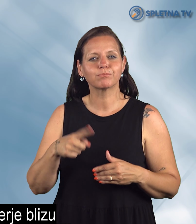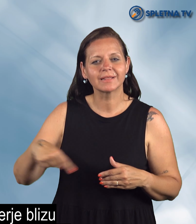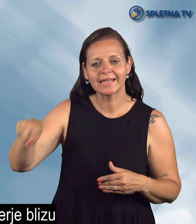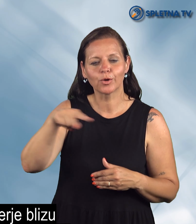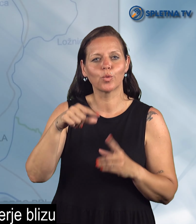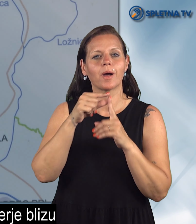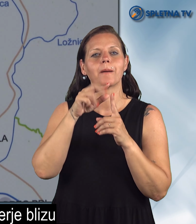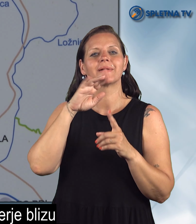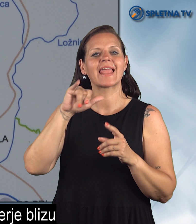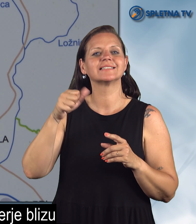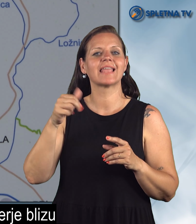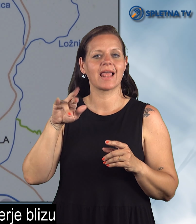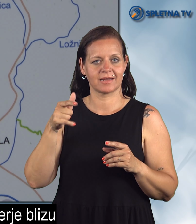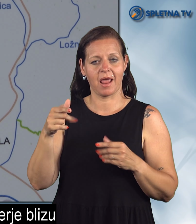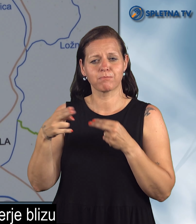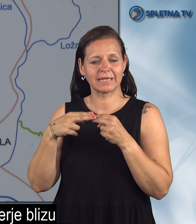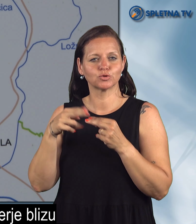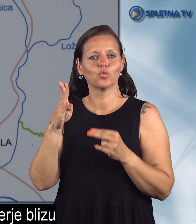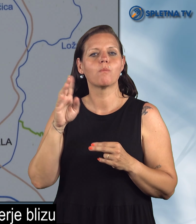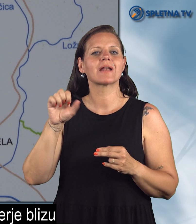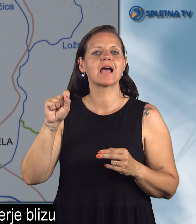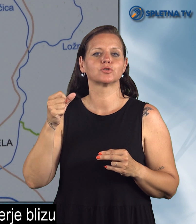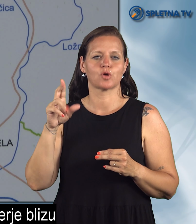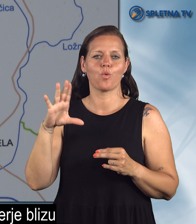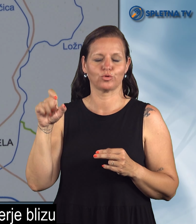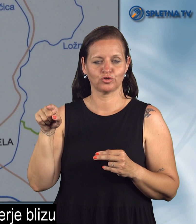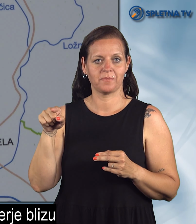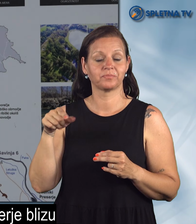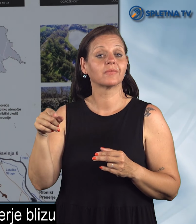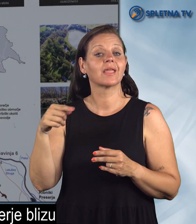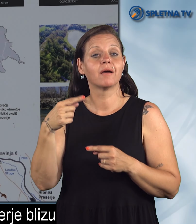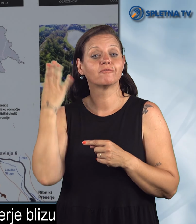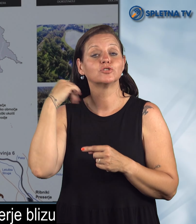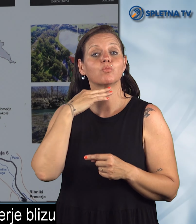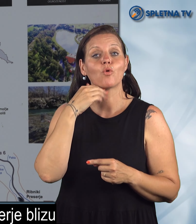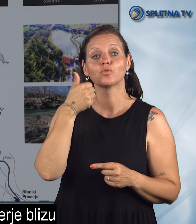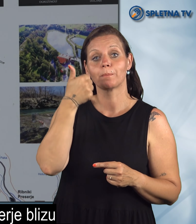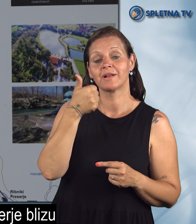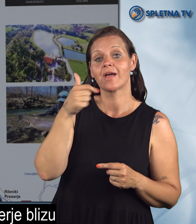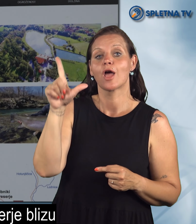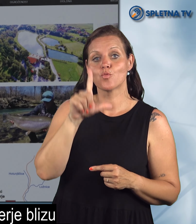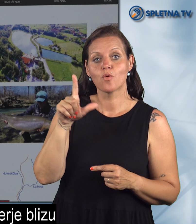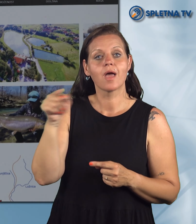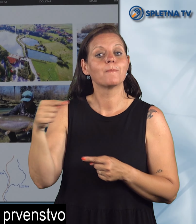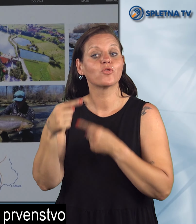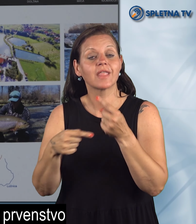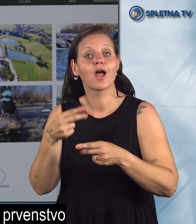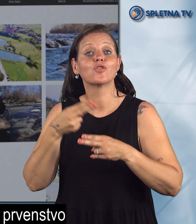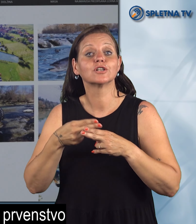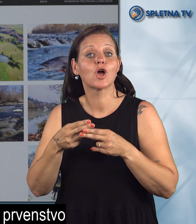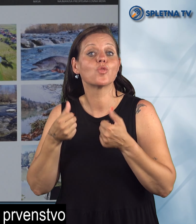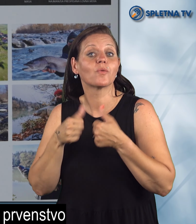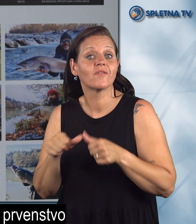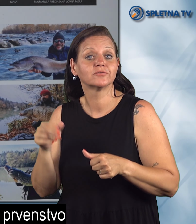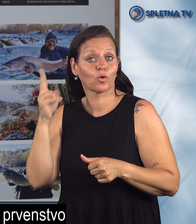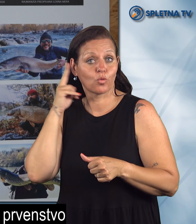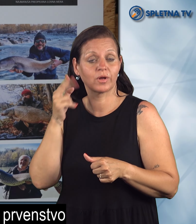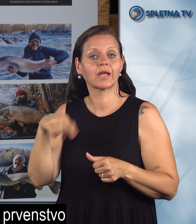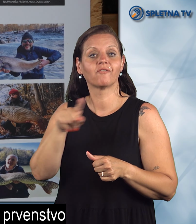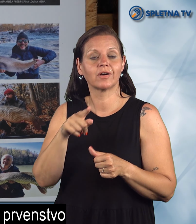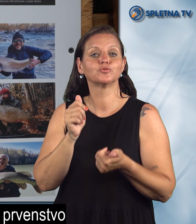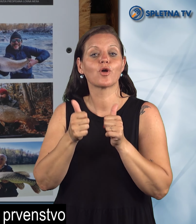Ob ribniku Preserje blizu Braslovče v soboto 1. julija potekalo državno prvenstvo v športnem ribolovu, ki ga je